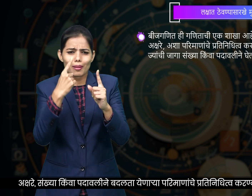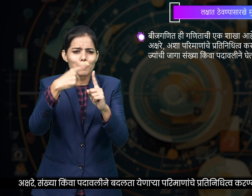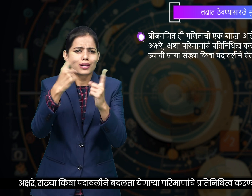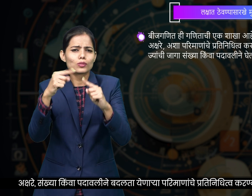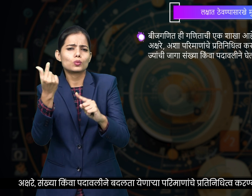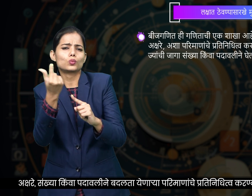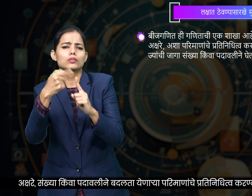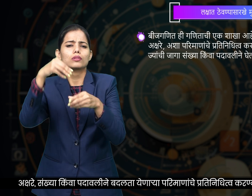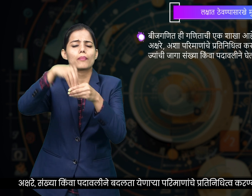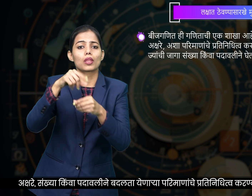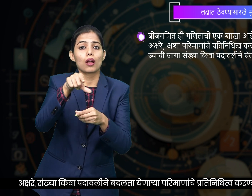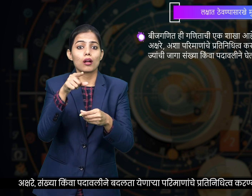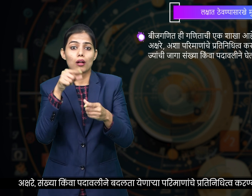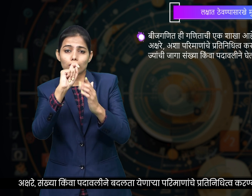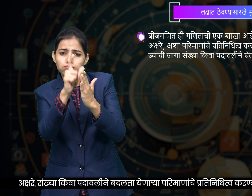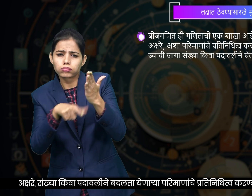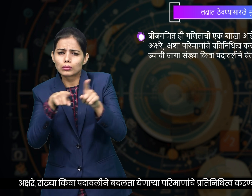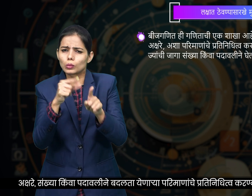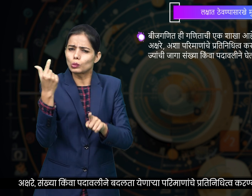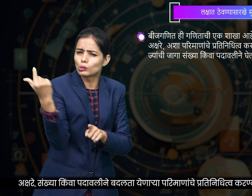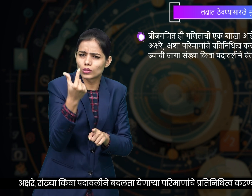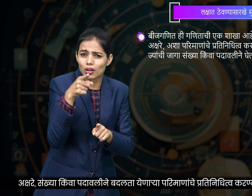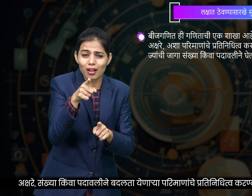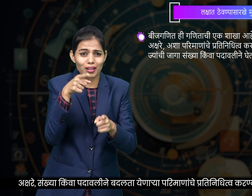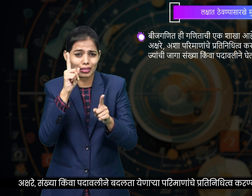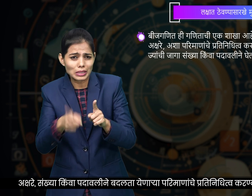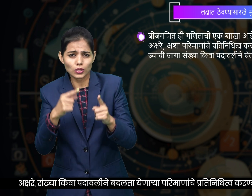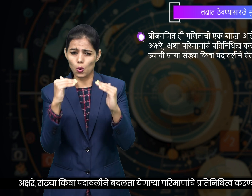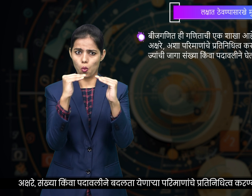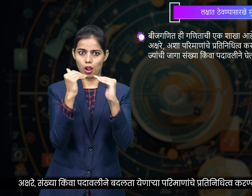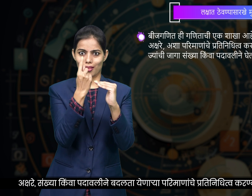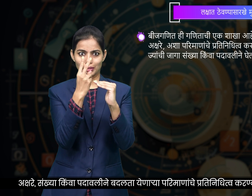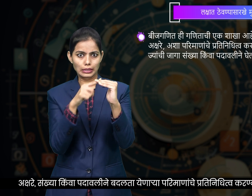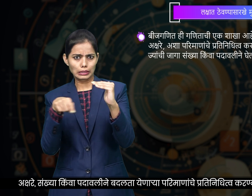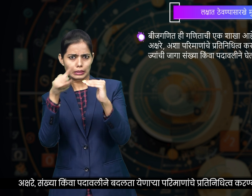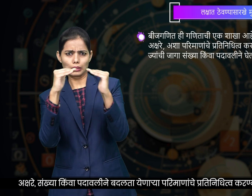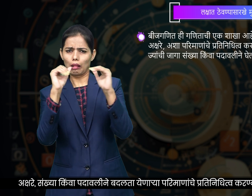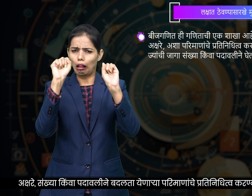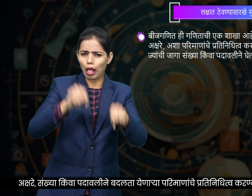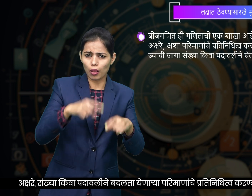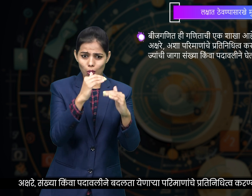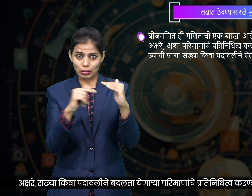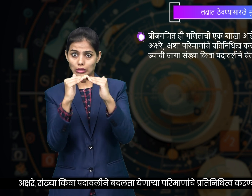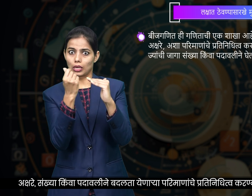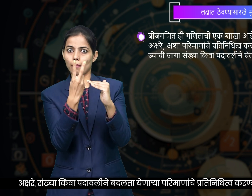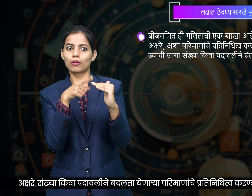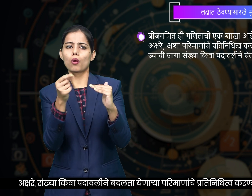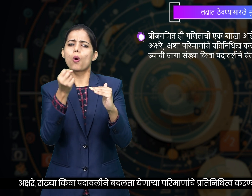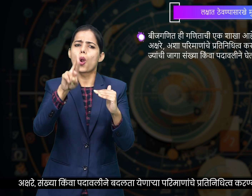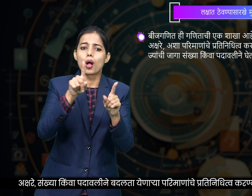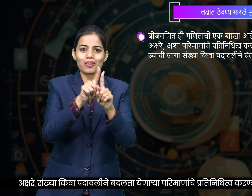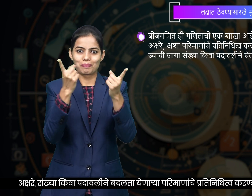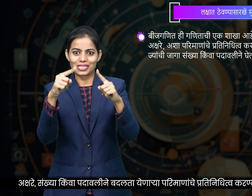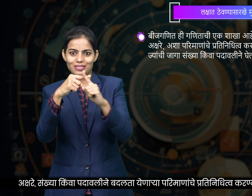सामान्यतः अक्षरे, संख्या किंवा पदावलीने बदलता येणाऱ्या परिमाणांचे प्रतिनिधित्व करण्यासाठी